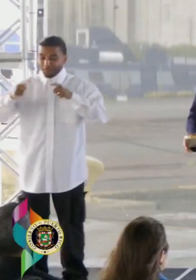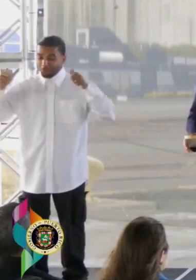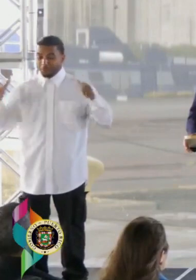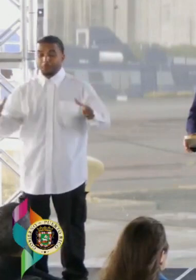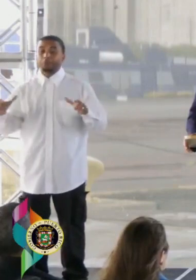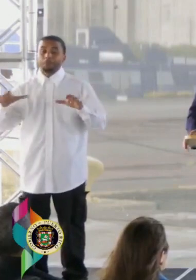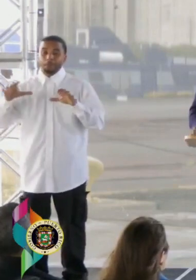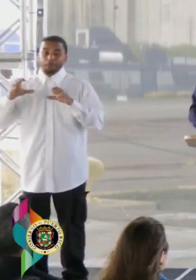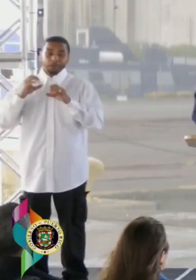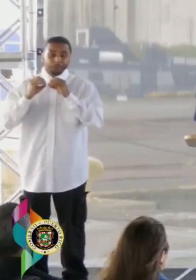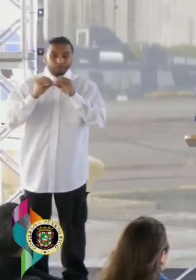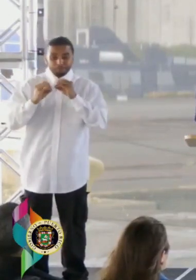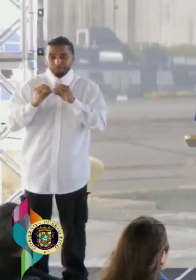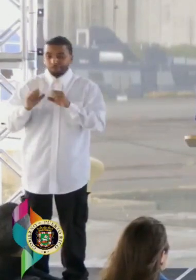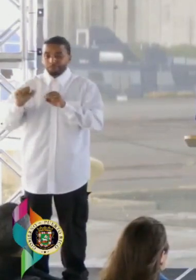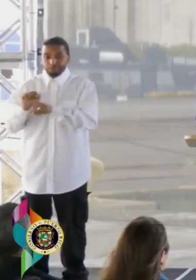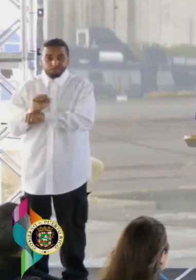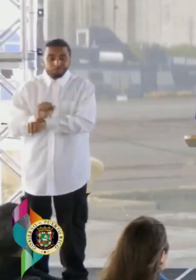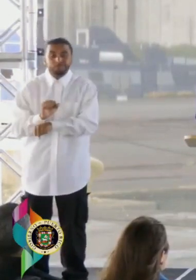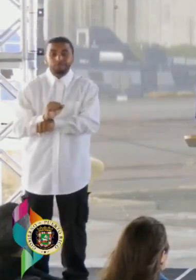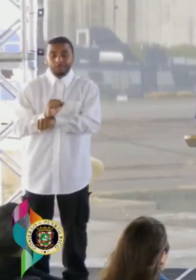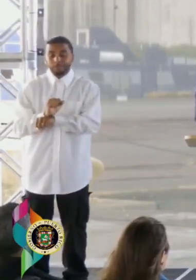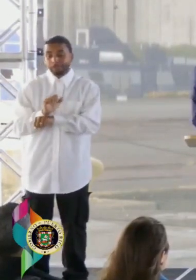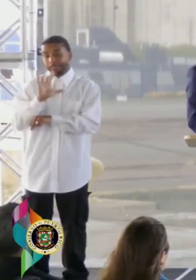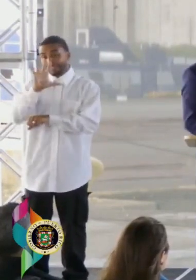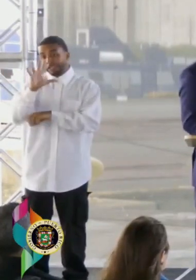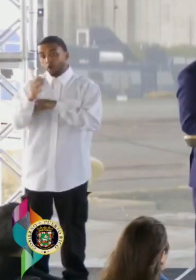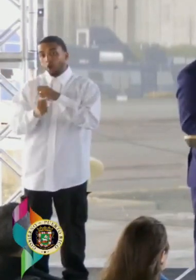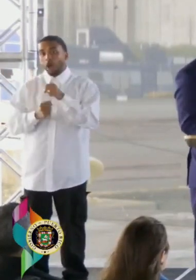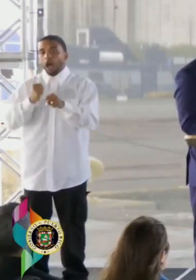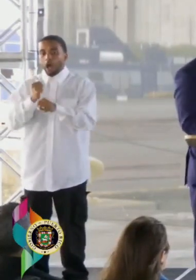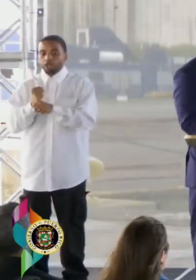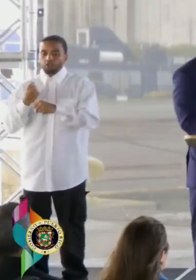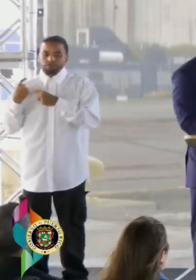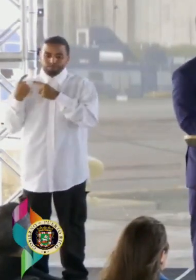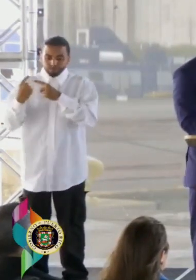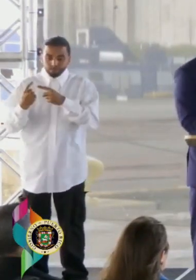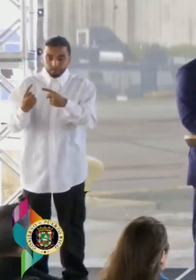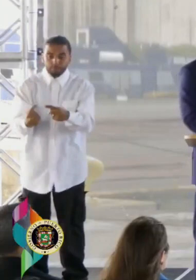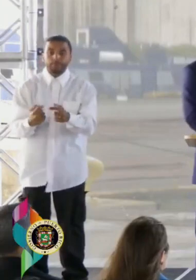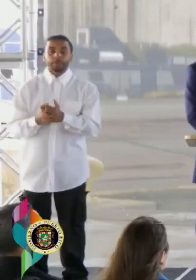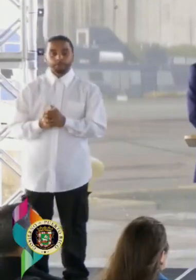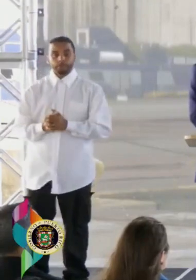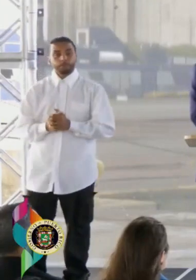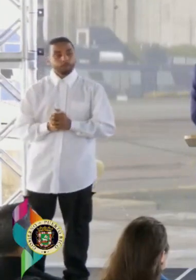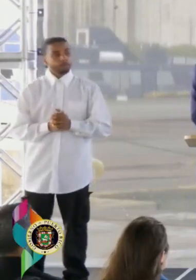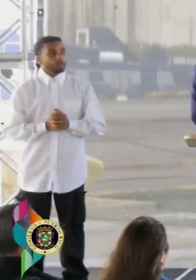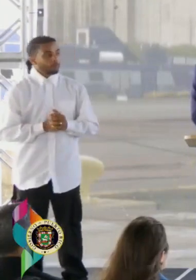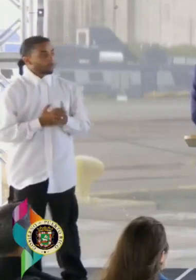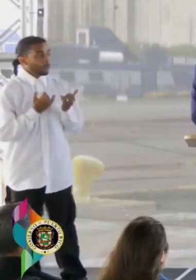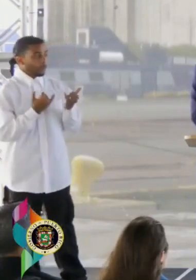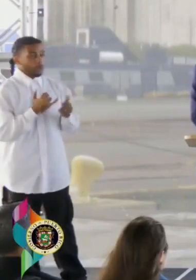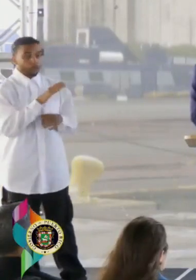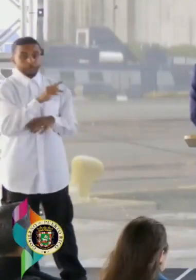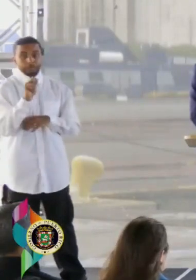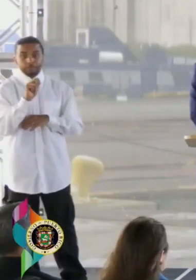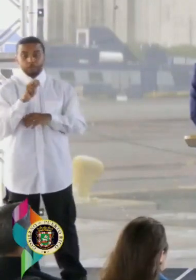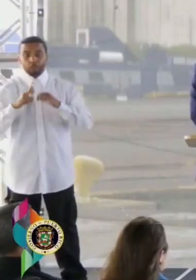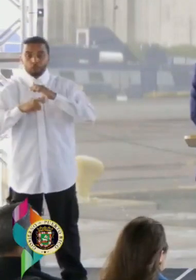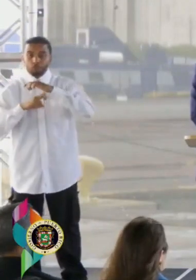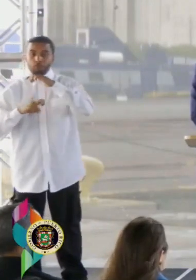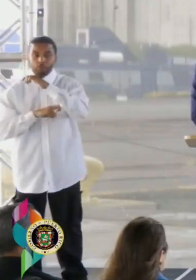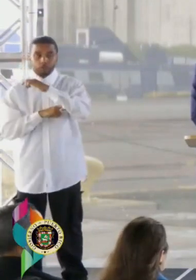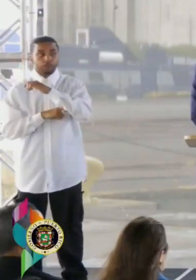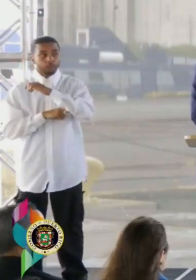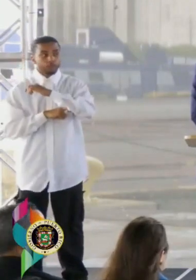años en llevarse a Cabo pero lo que vuelvo y reitero es que no va a interrumpir lo que hace trailer Bridge ahora ahora mismo que